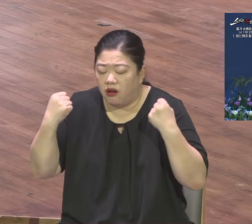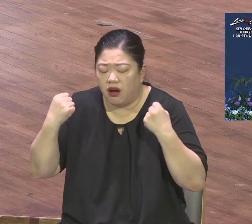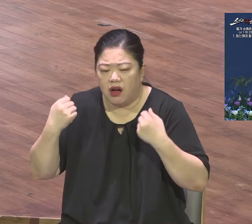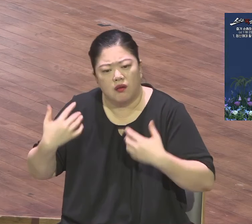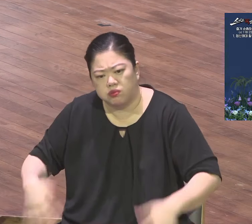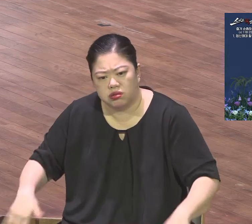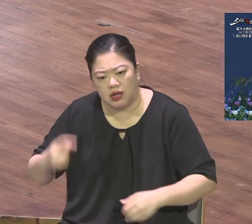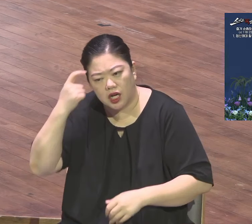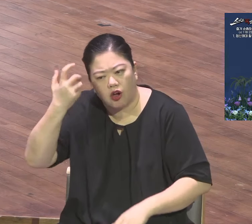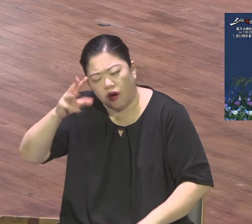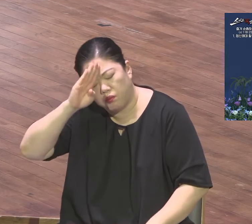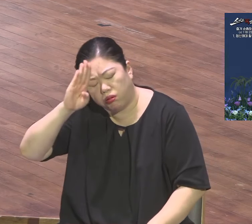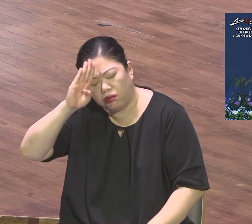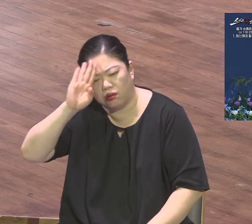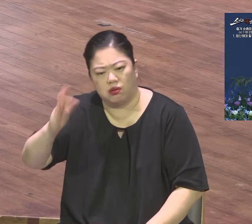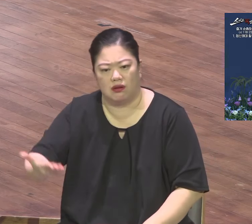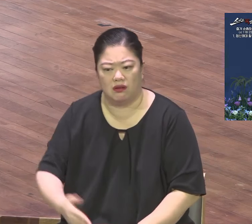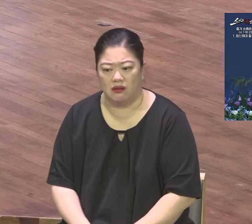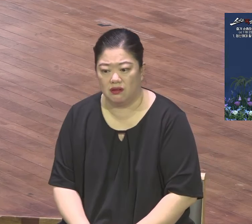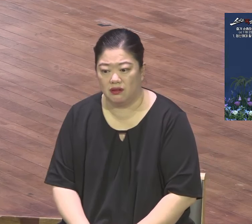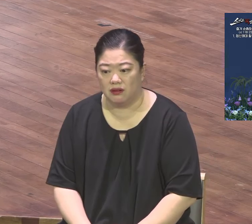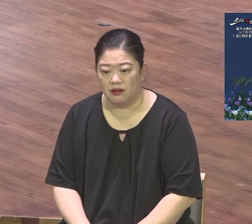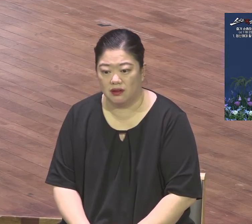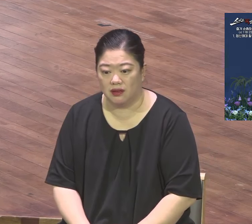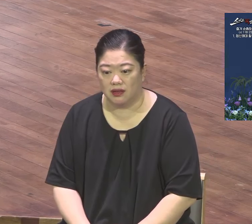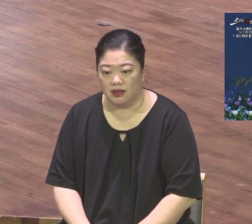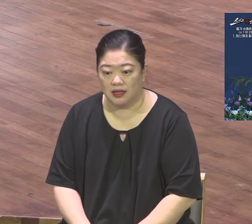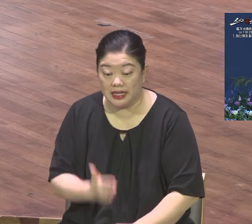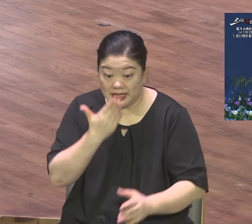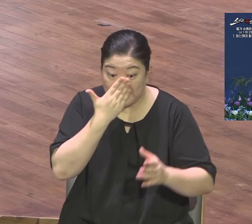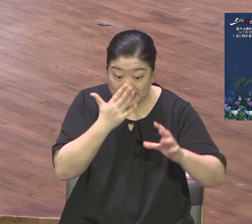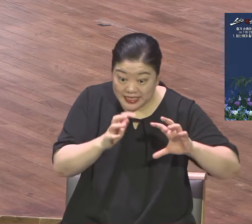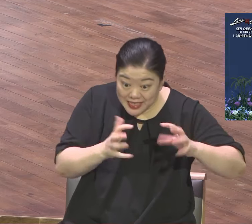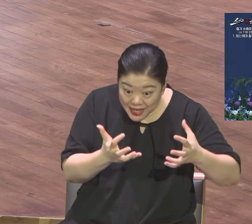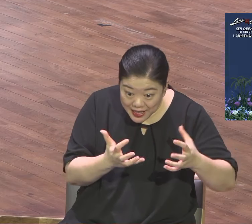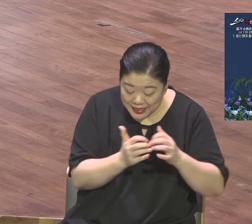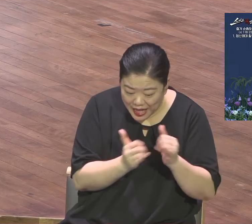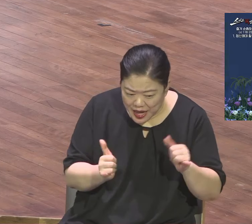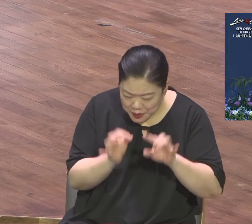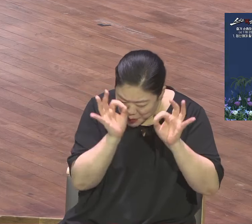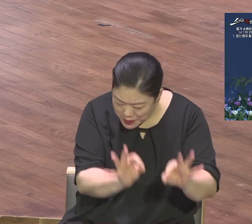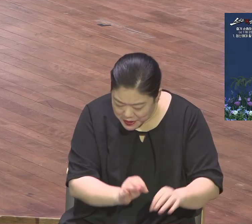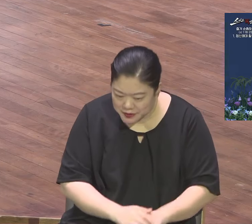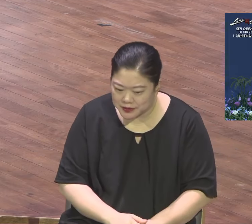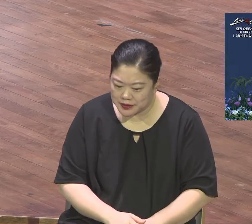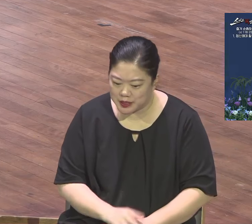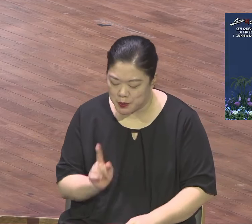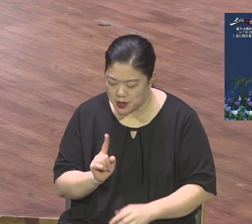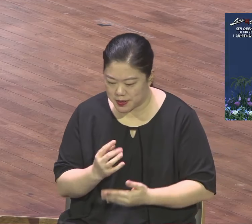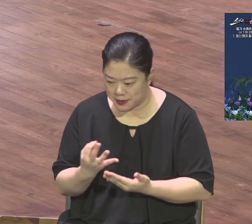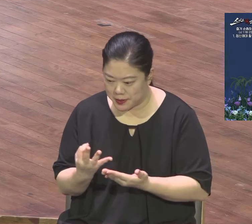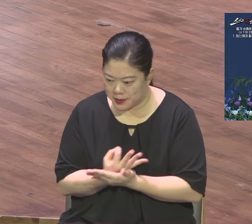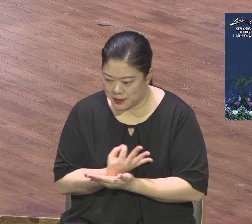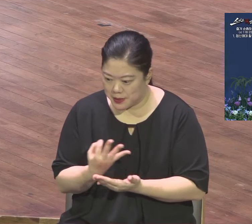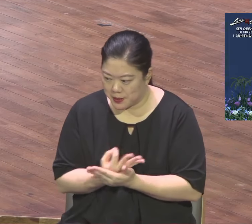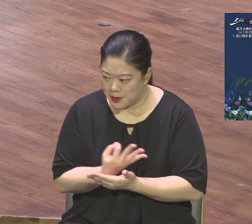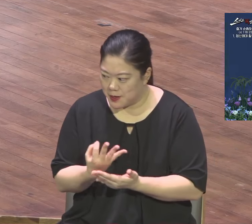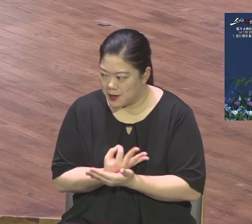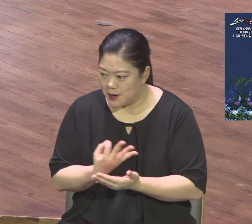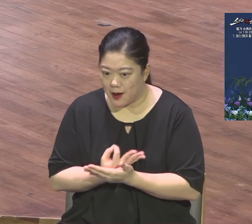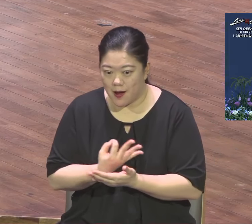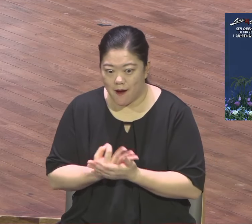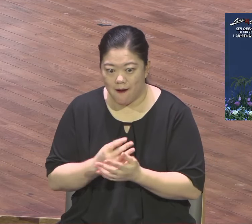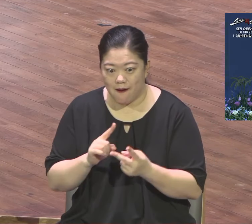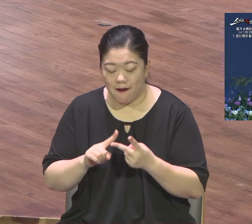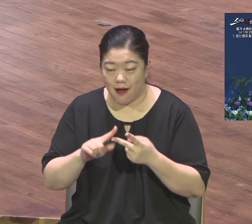이상하게 사람들의 특징이 내가 좀 잘 되면, 내가 좀 잘 나가면, 돈 좀